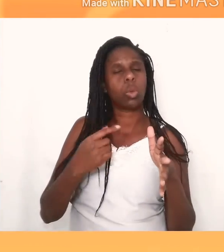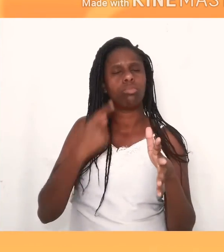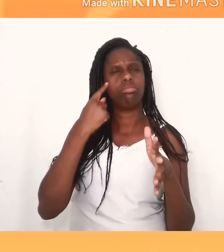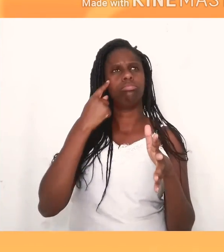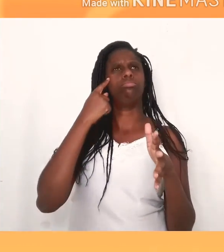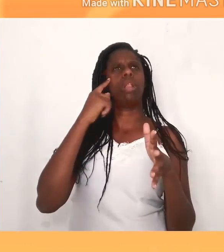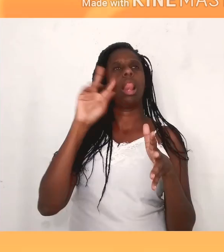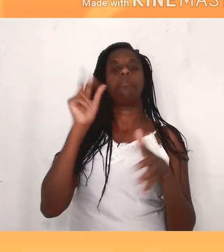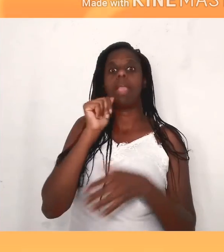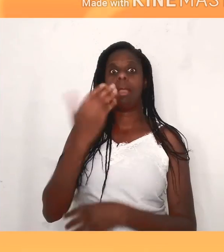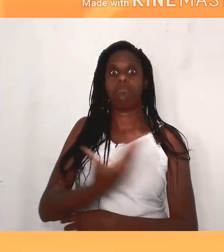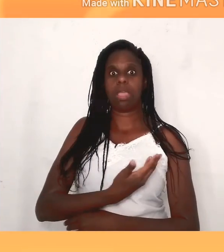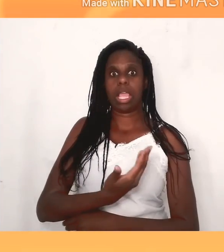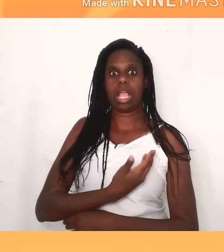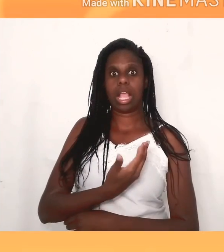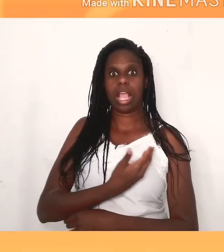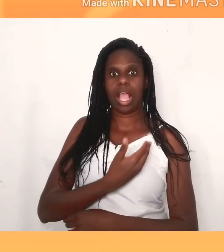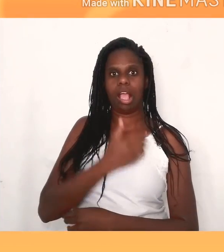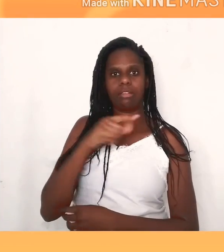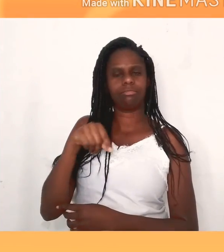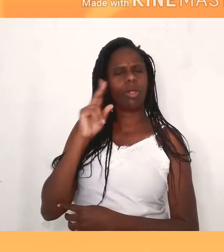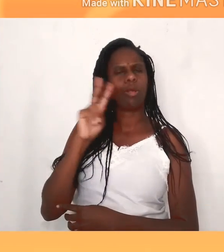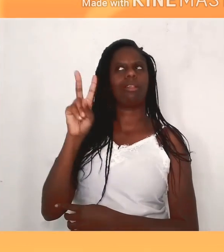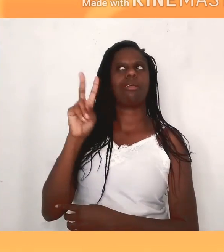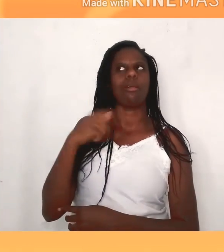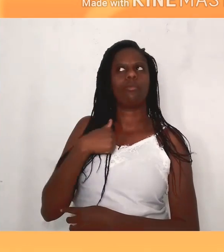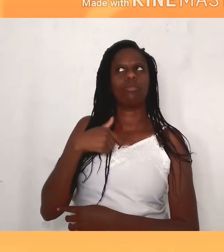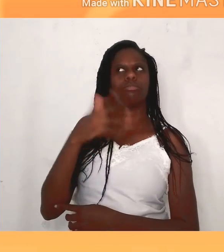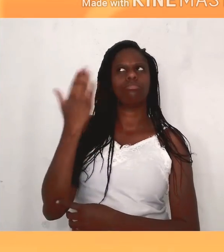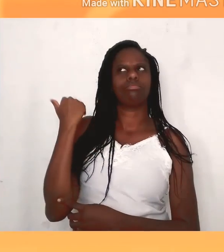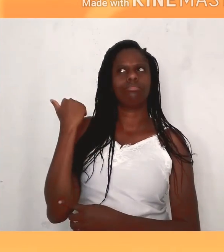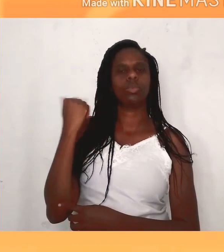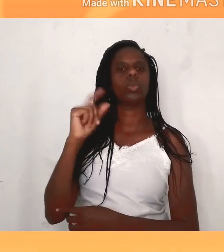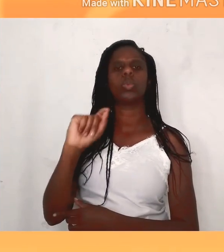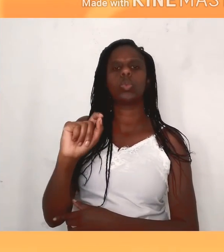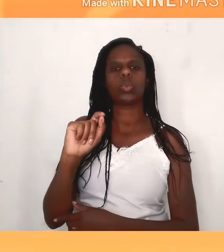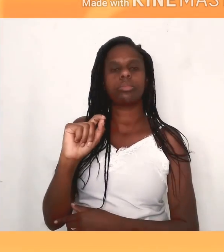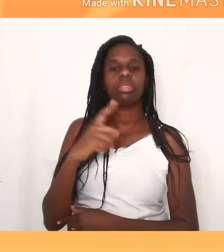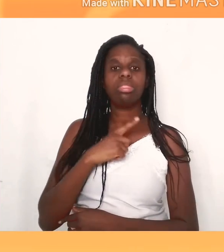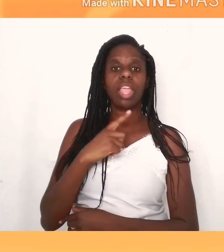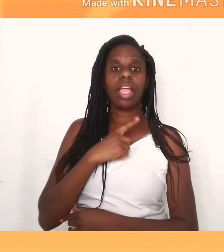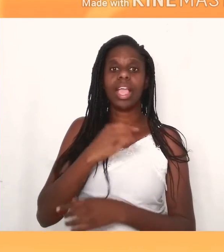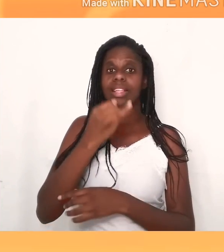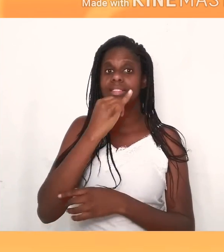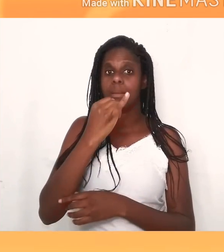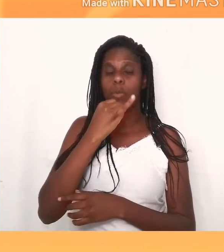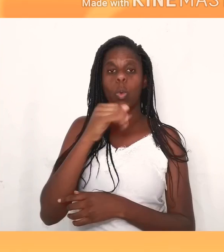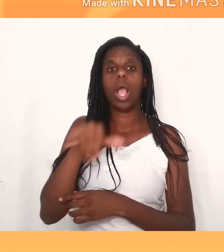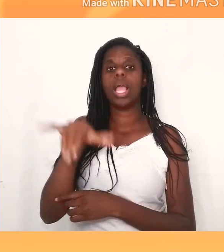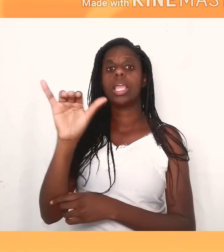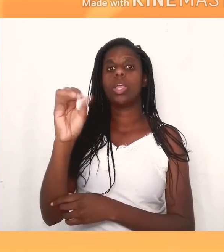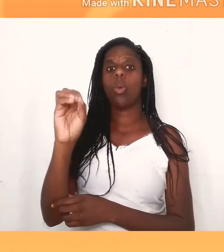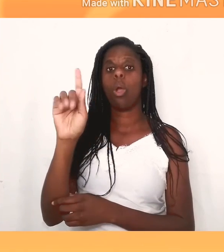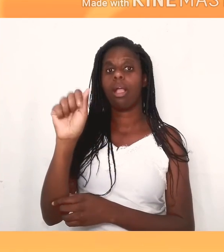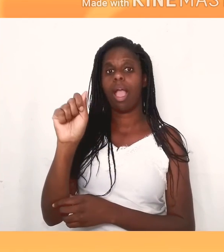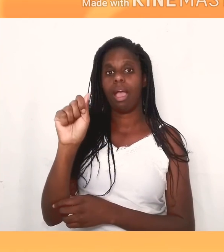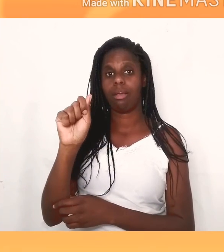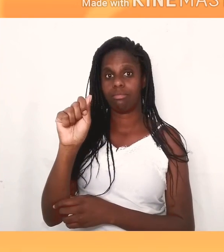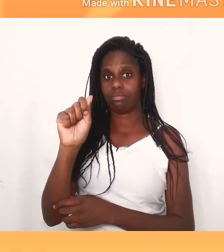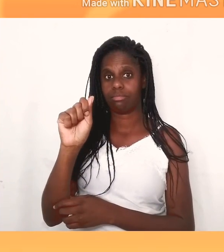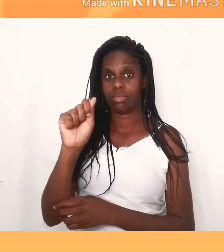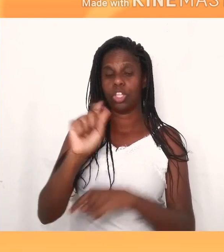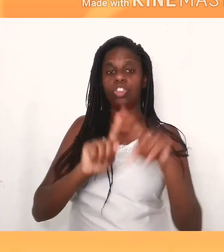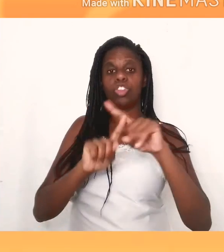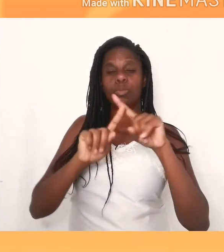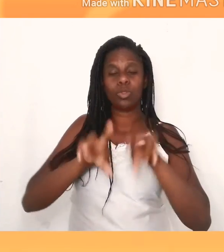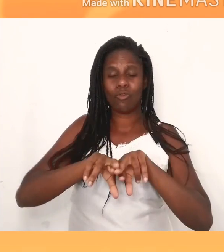que uma grande amiga minha, uma grande mestra me lembrou uma vez, é que existem tantos tipos de yoga